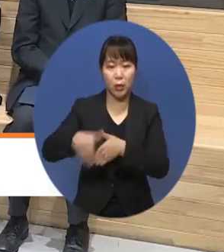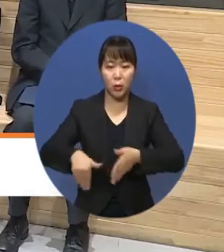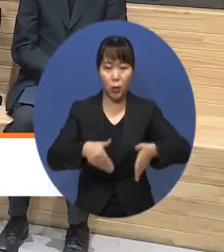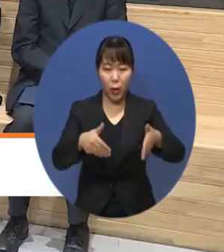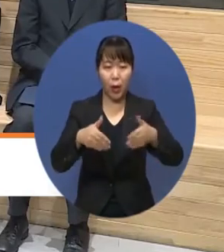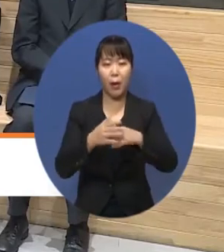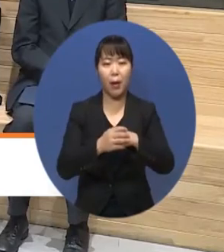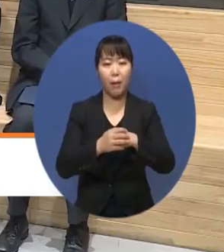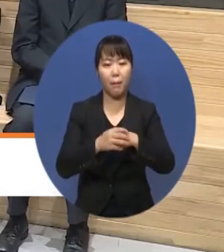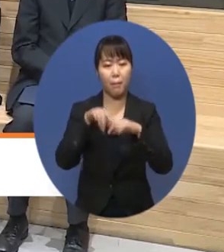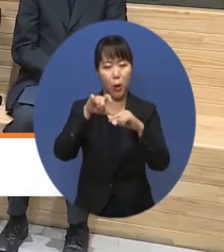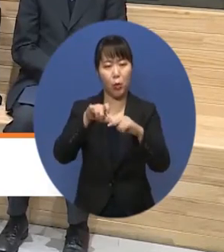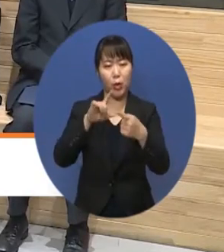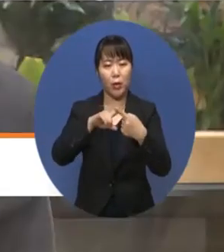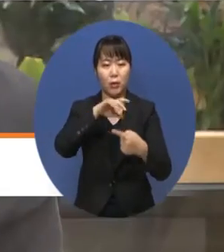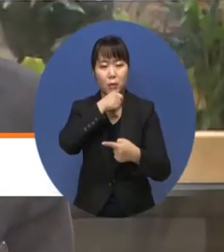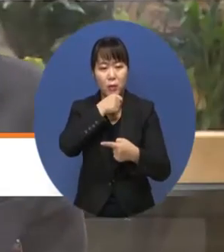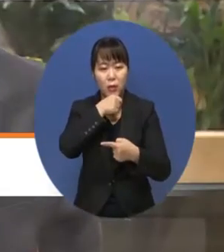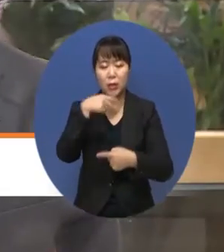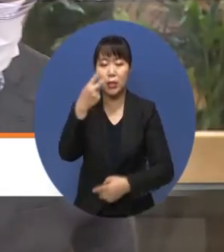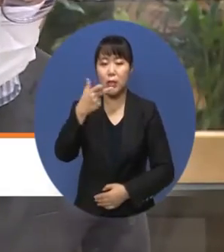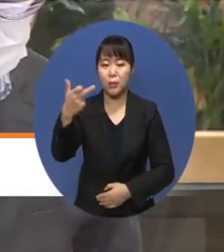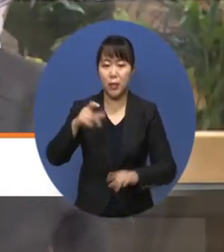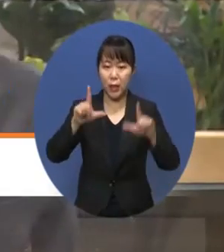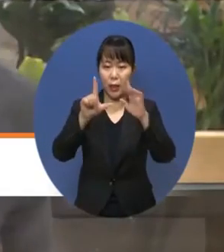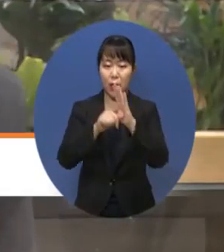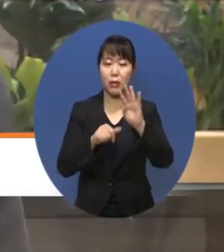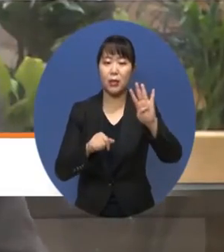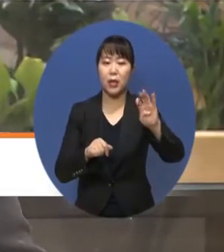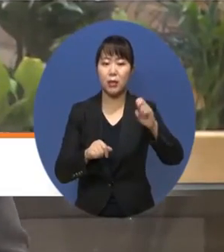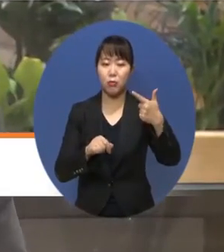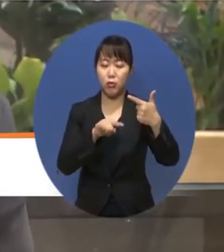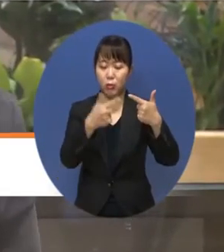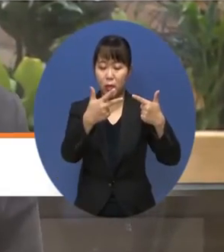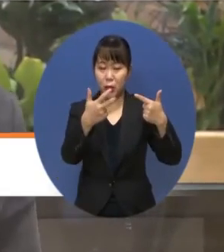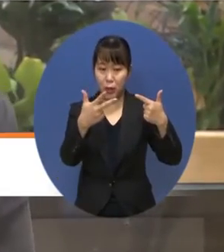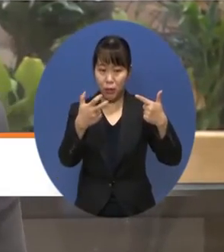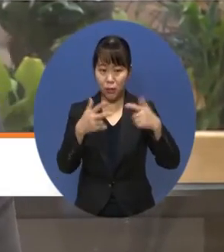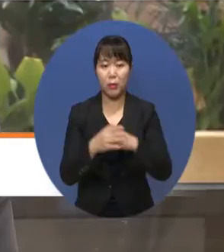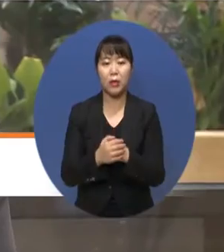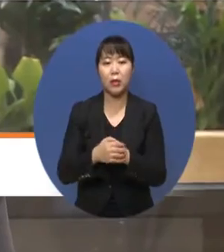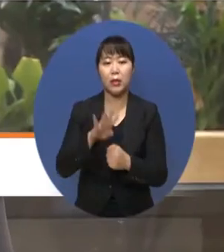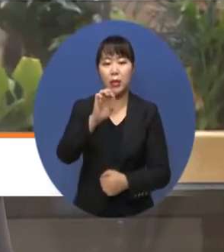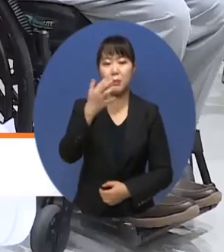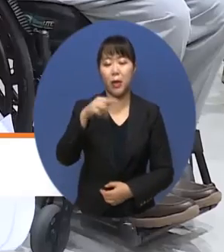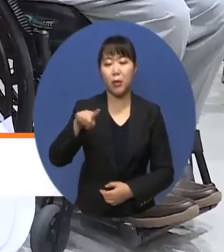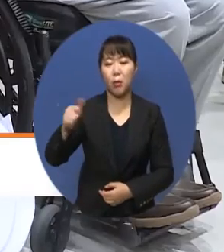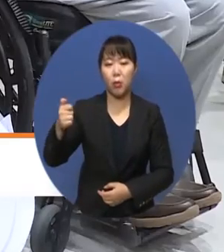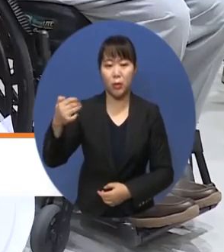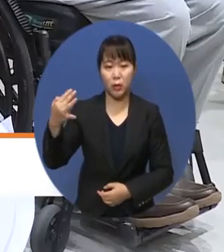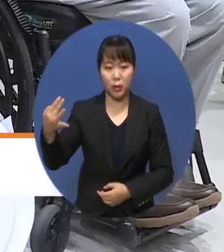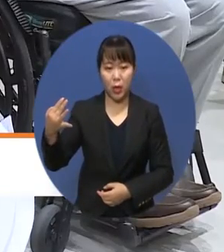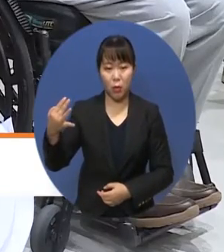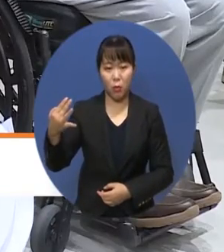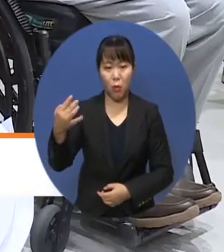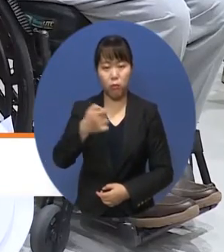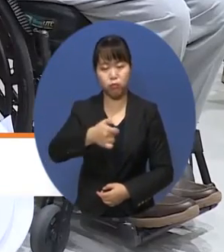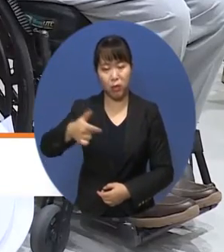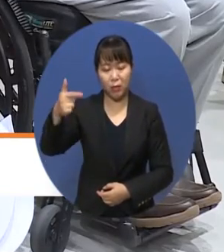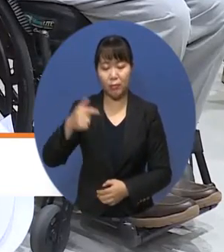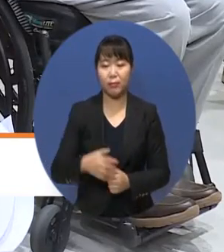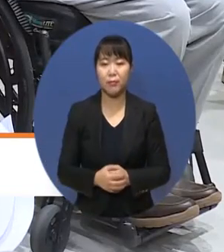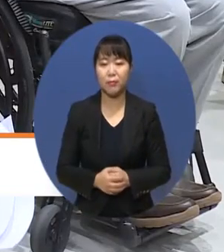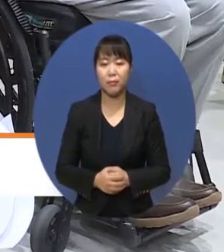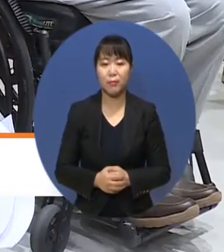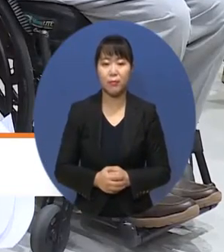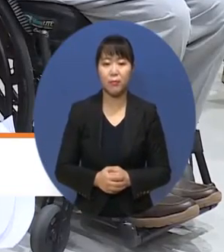복지수준 점수는 2017년 46 전 7 7 점에서 다시 8.5 4점으로 속속 향상